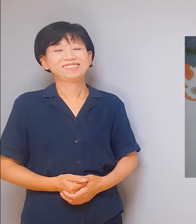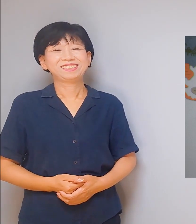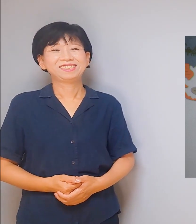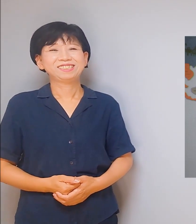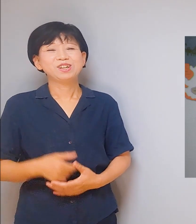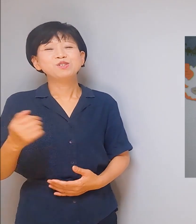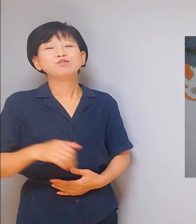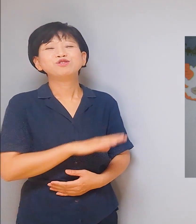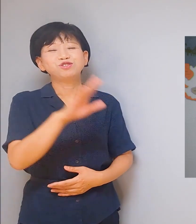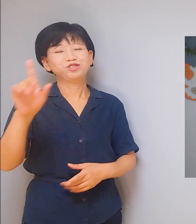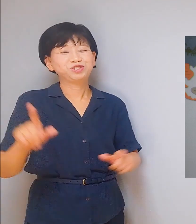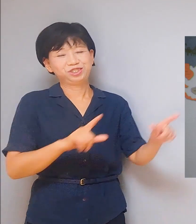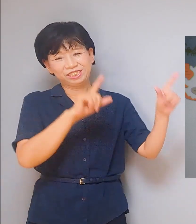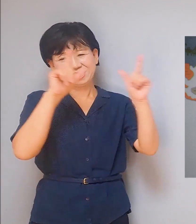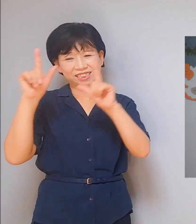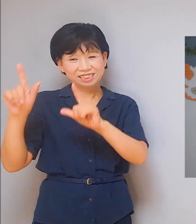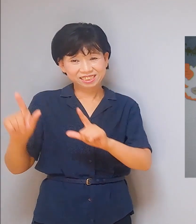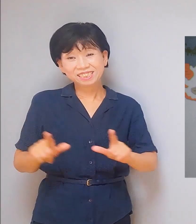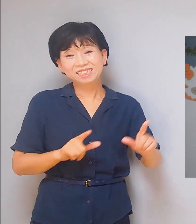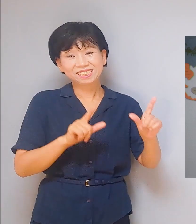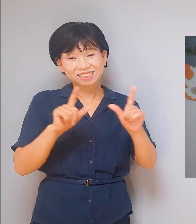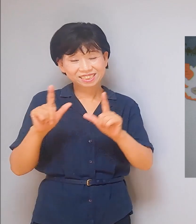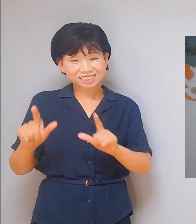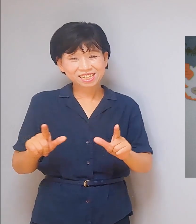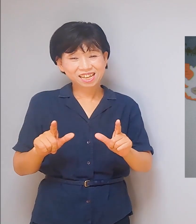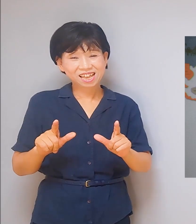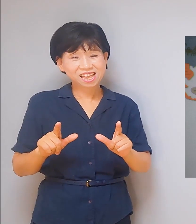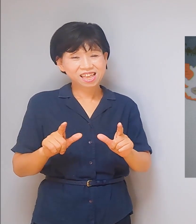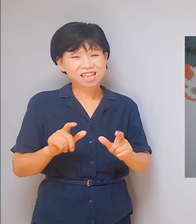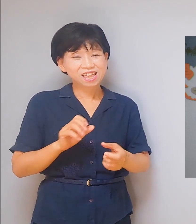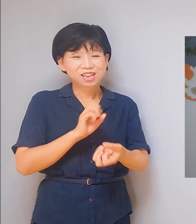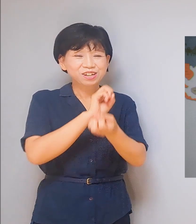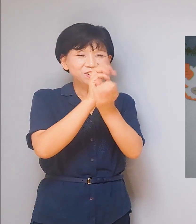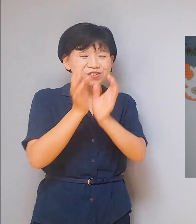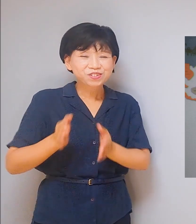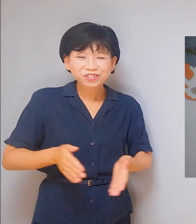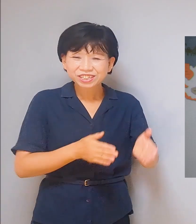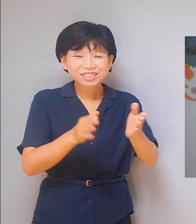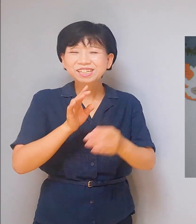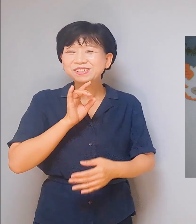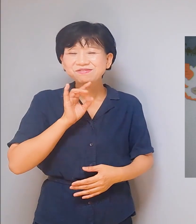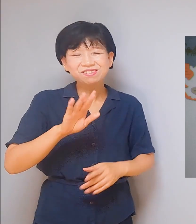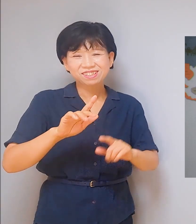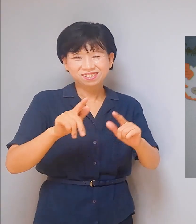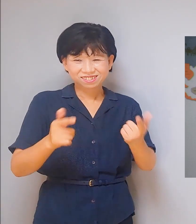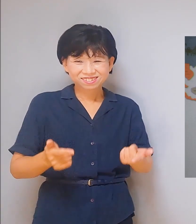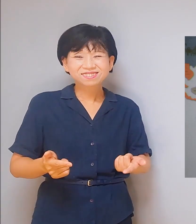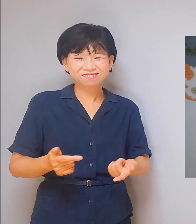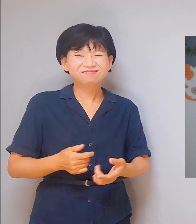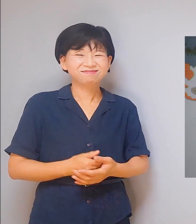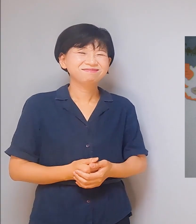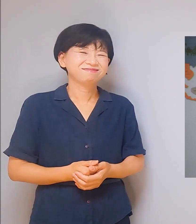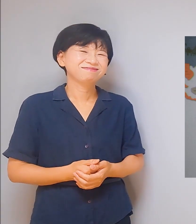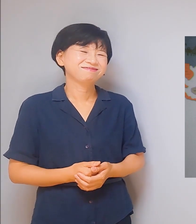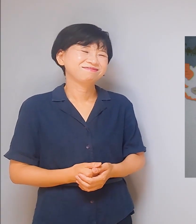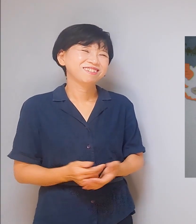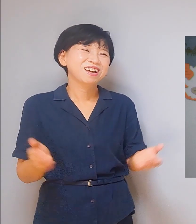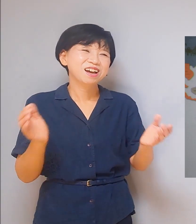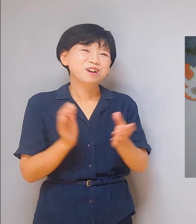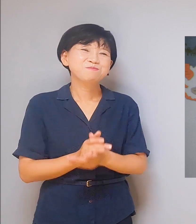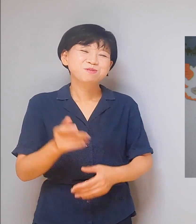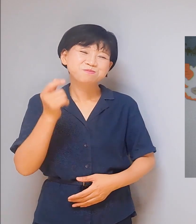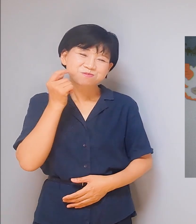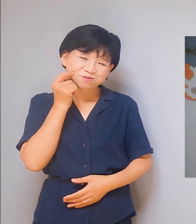네, 우리의 인생길 꽃길 인생처럼 될 것처럼 보이지만 여러분이 지금 아멘을 못